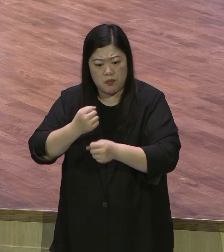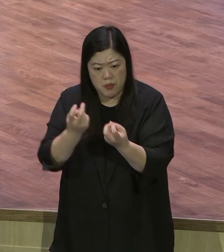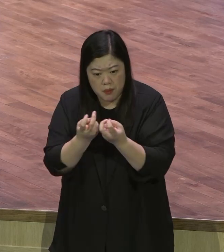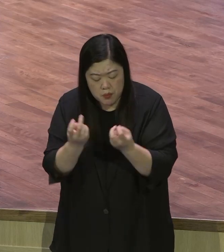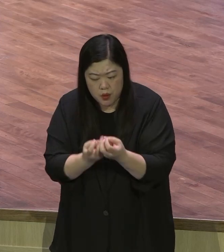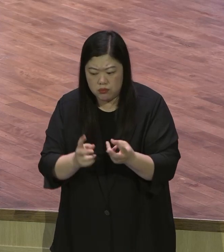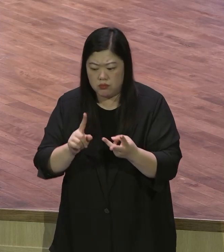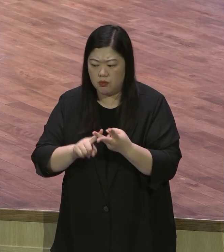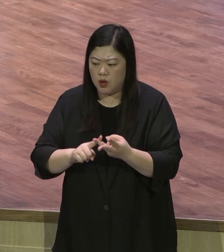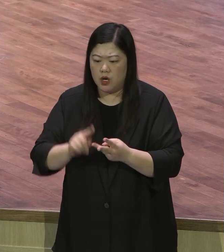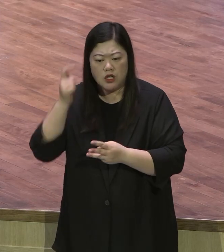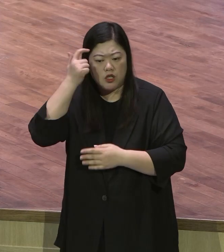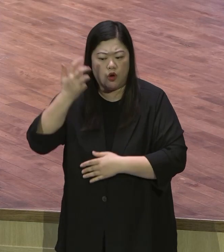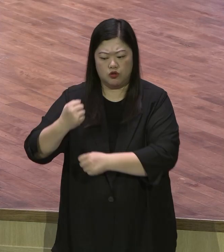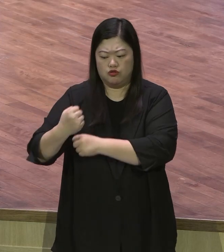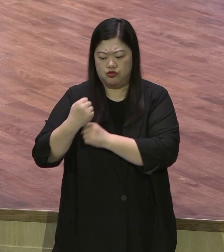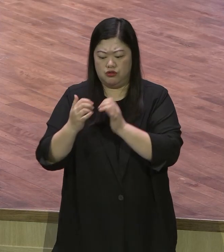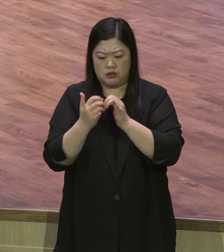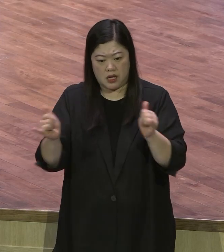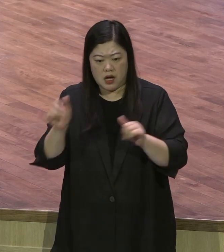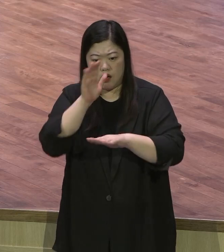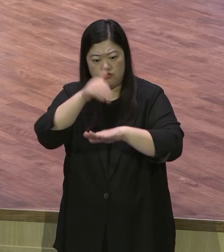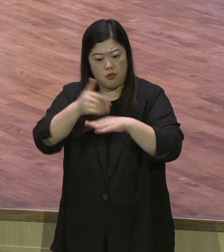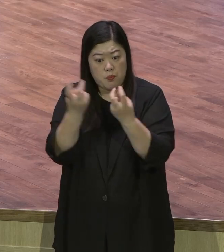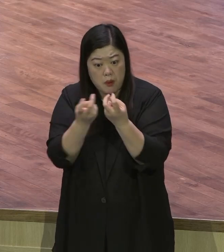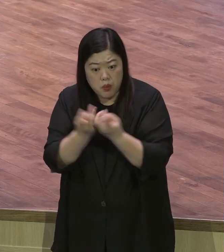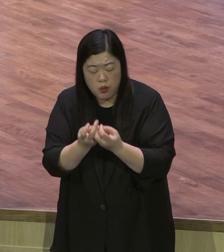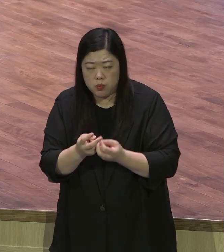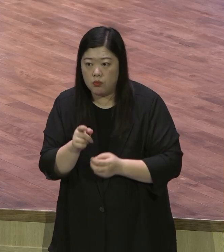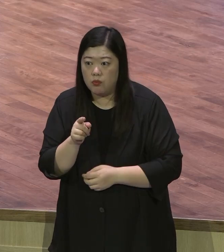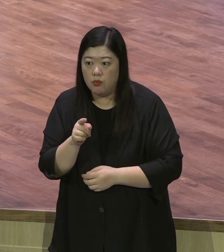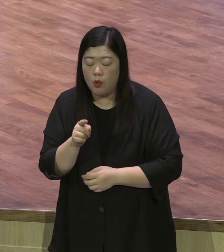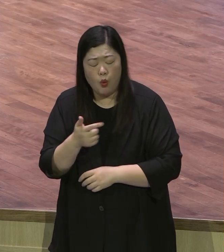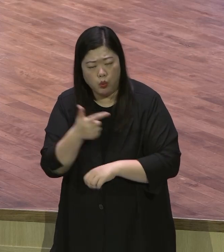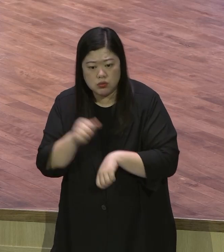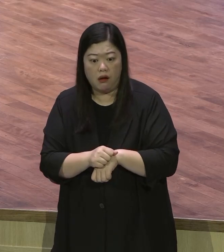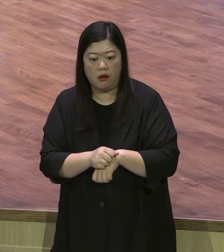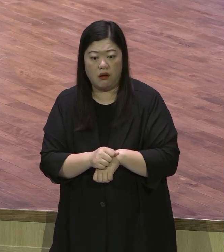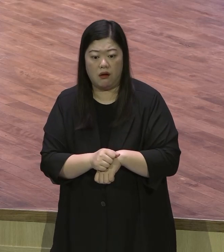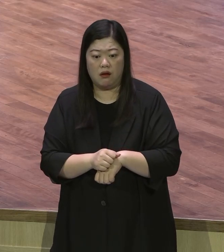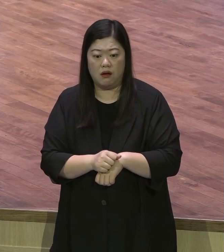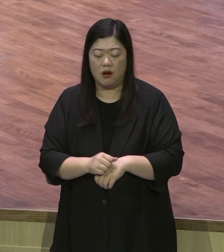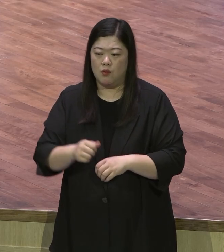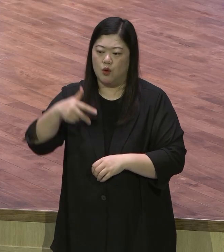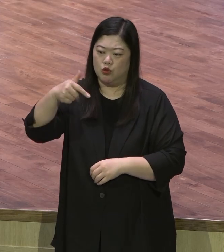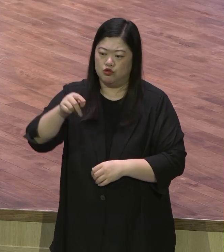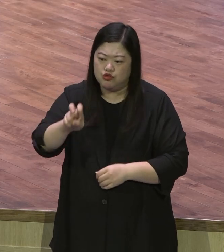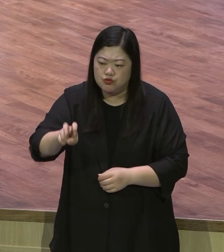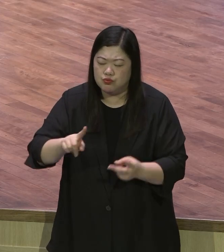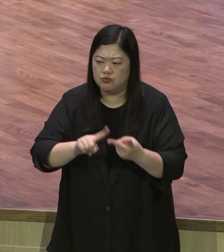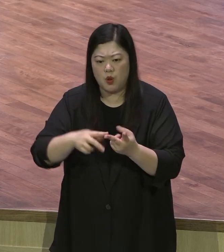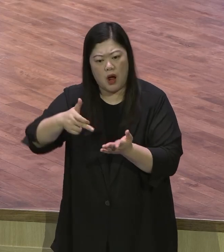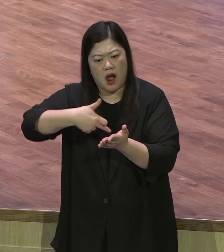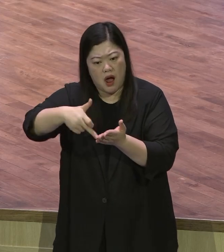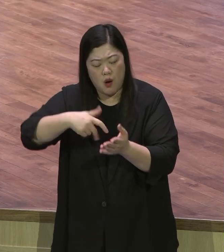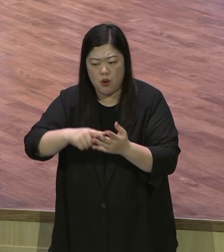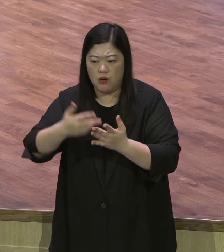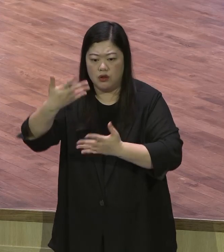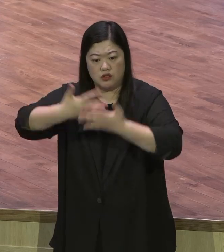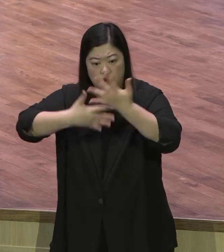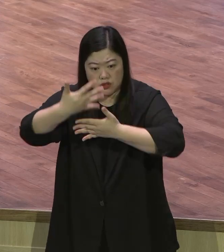시키는 것은 하고 싶다고 되는 게 아니라 영적 분위기가 다 맞아 떨어지는데, 모든 부모들부터 해서 선생님들부터 해서 교회